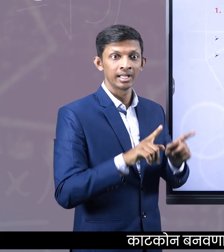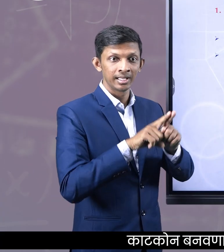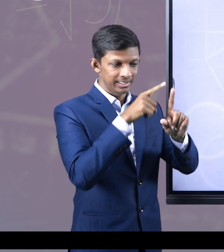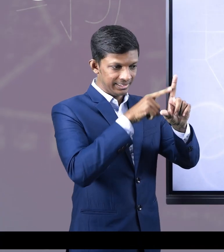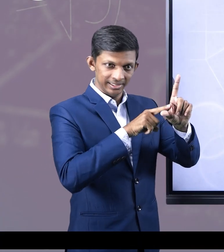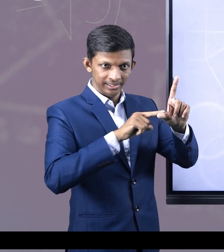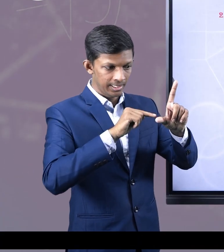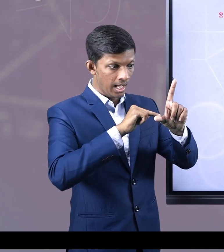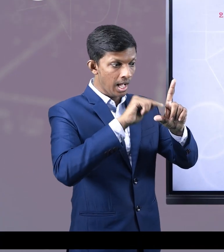पूरक कोन.